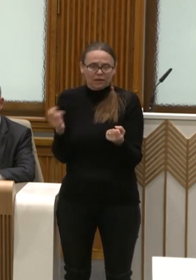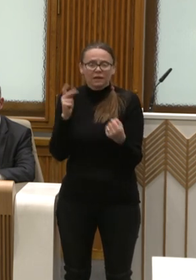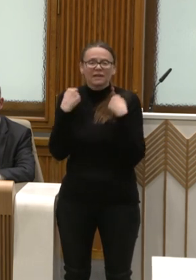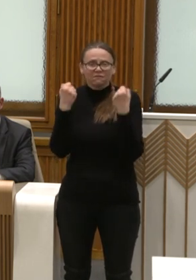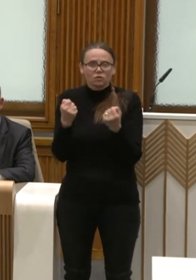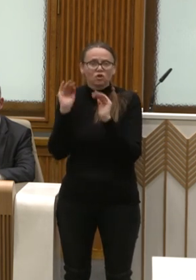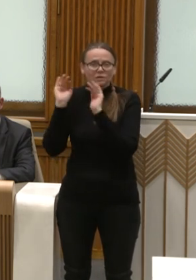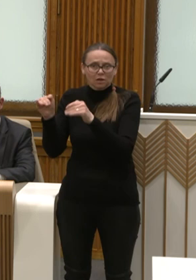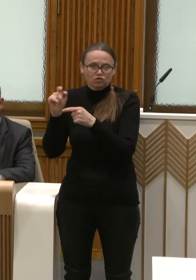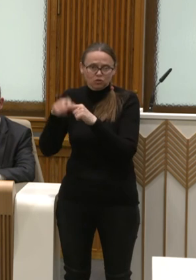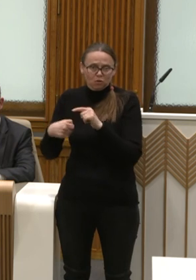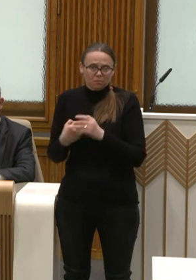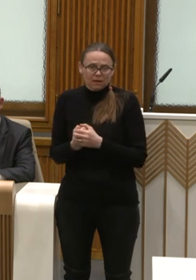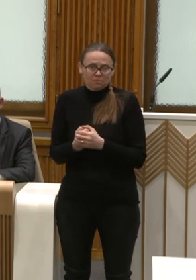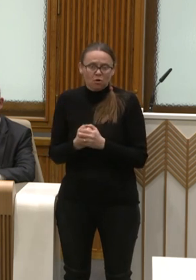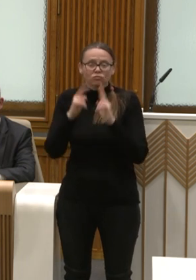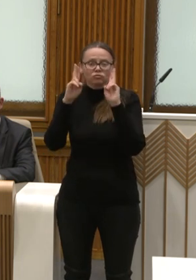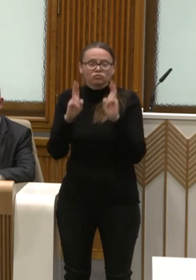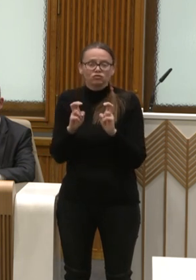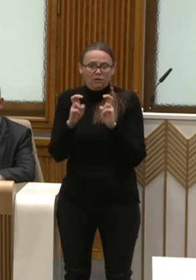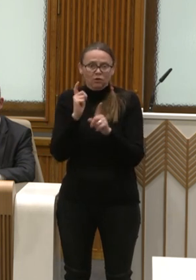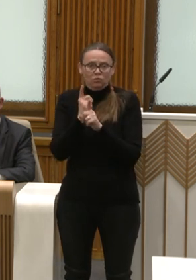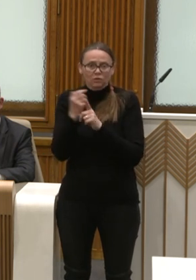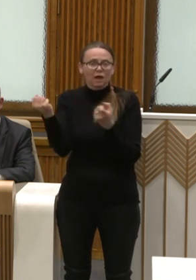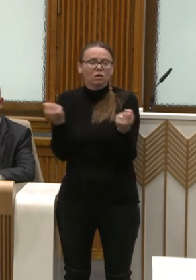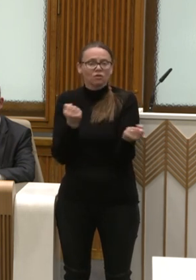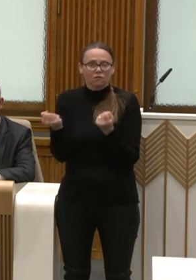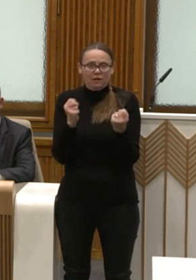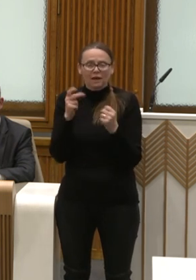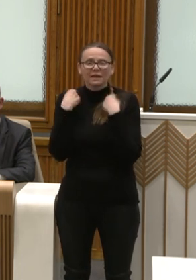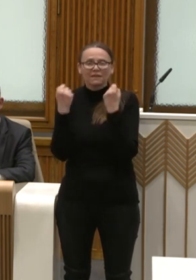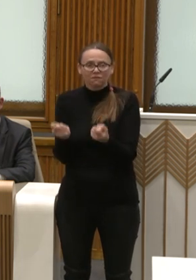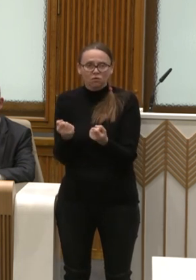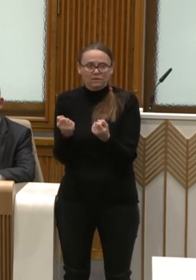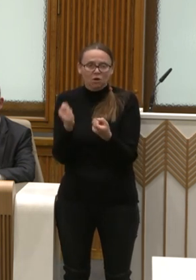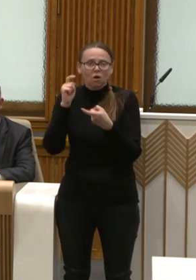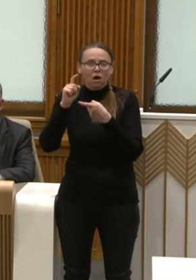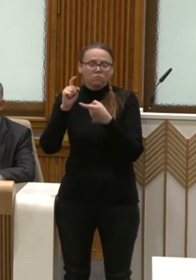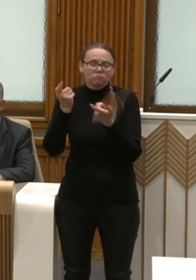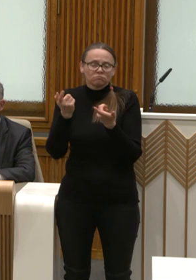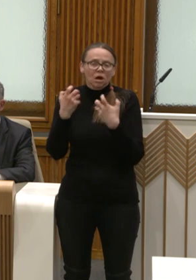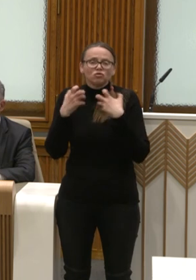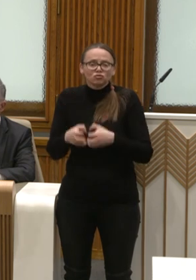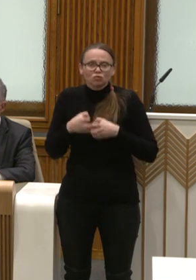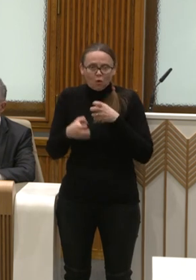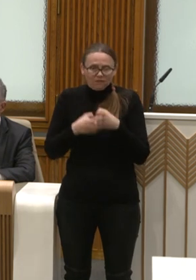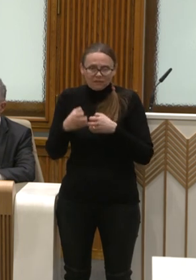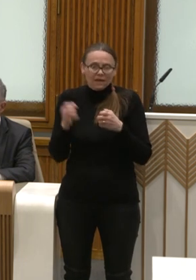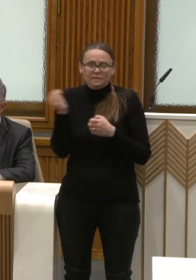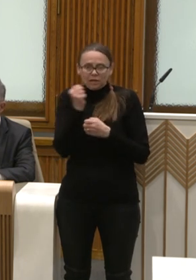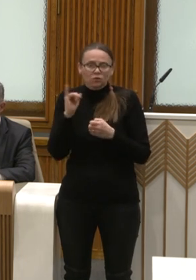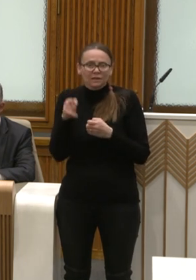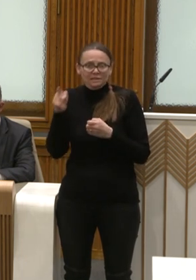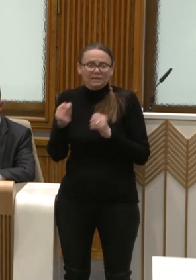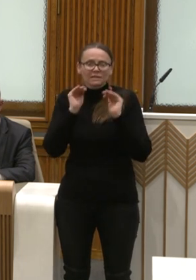vozijo zaščitno opremo, ne, stojijo tovornjaki, ki vozijo artikle ali pa surovine za to, da se ta